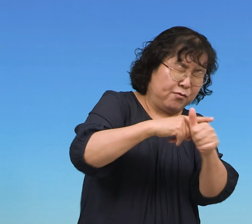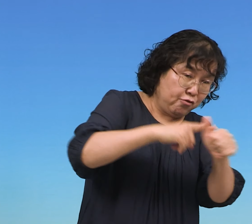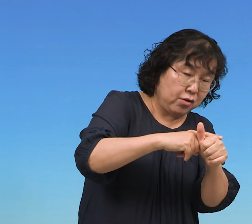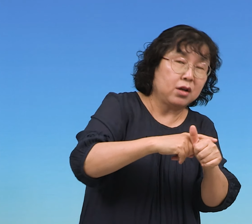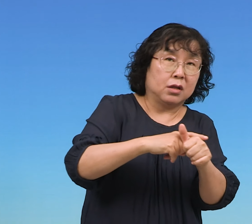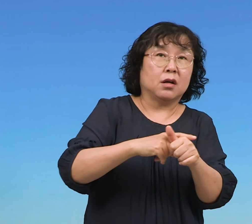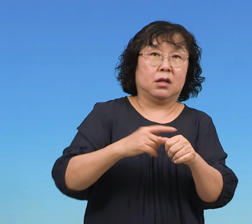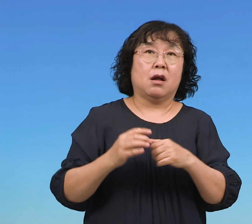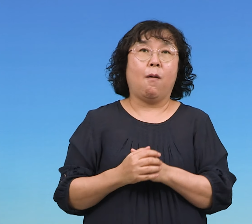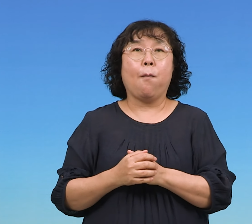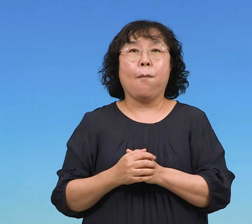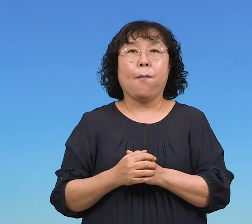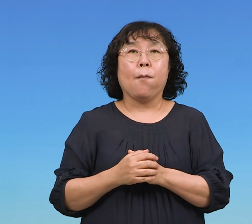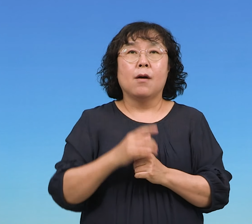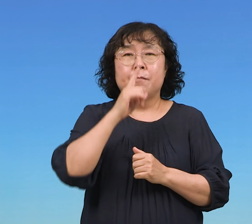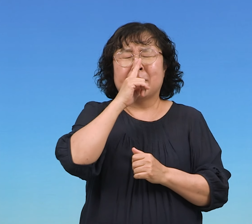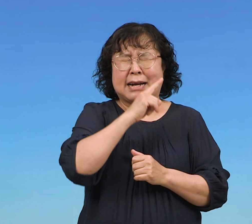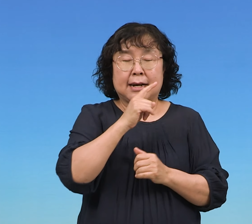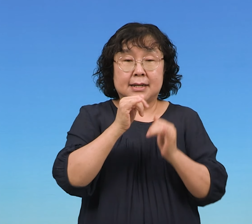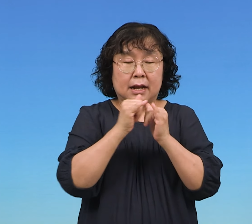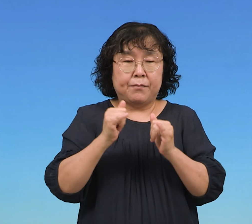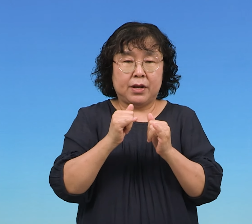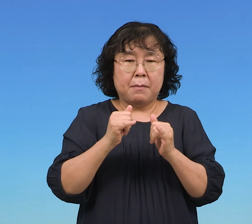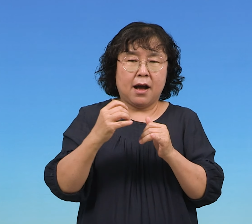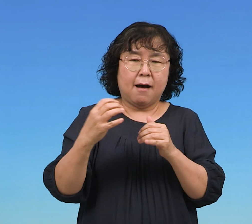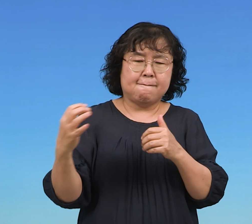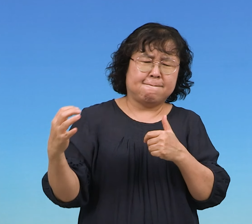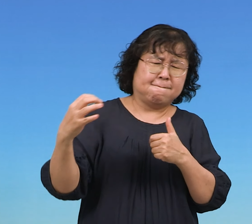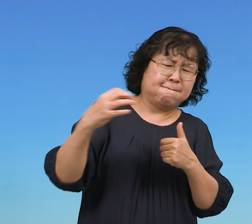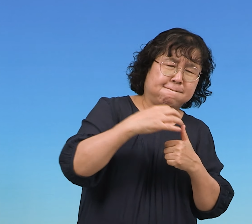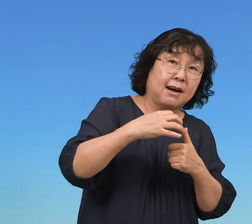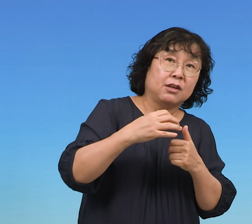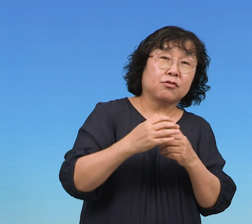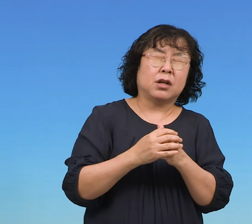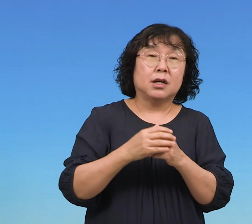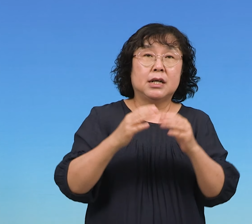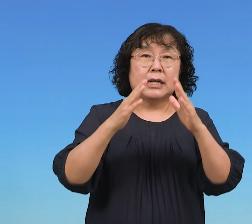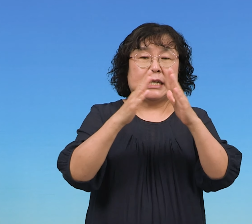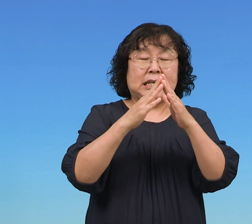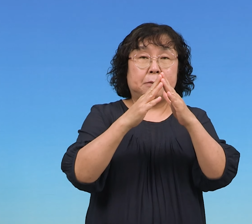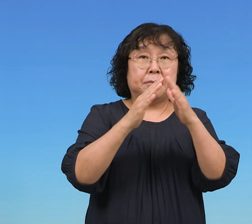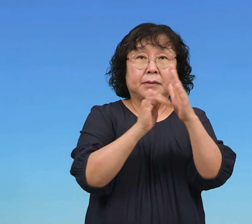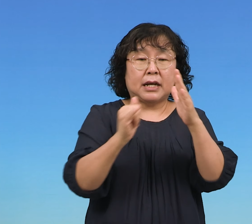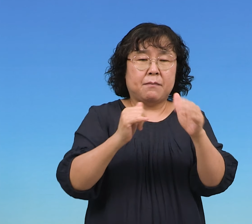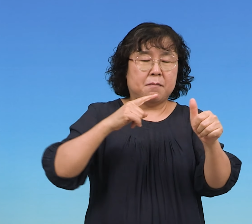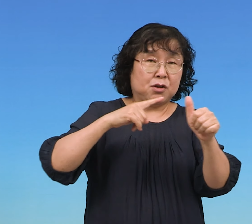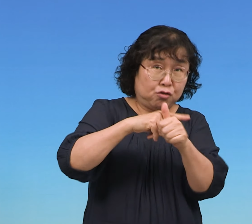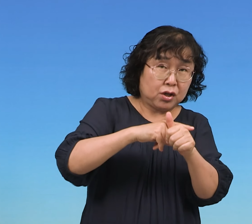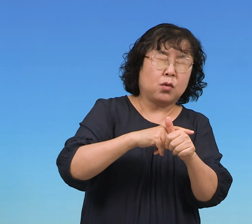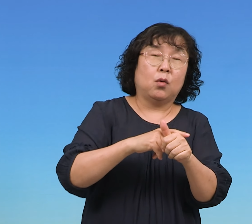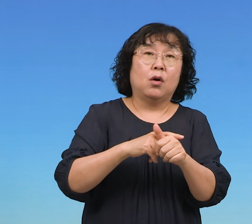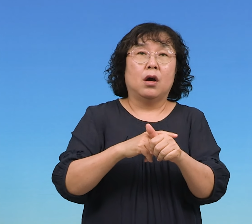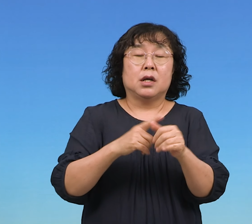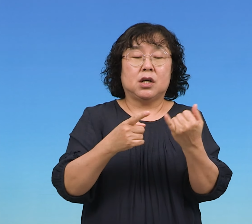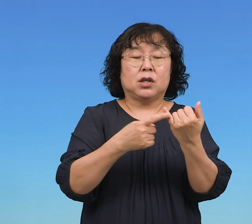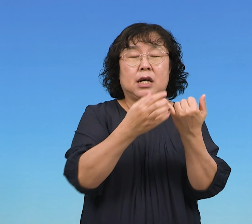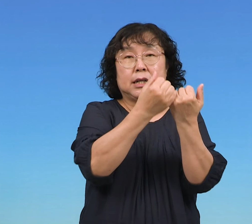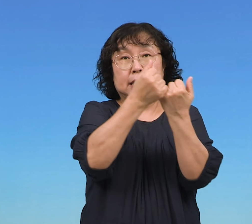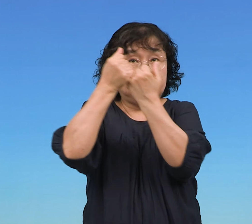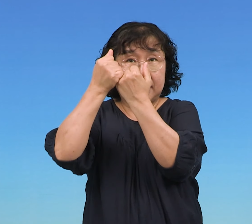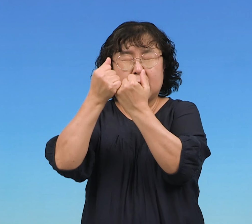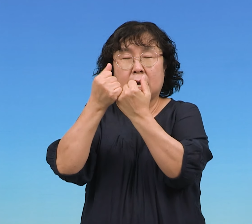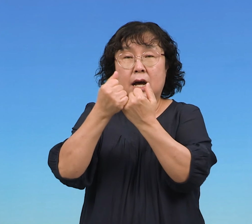몰려와 가지고는 자기 가정을 쑥대밭을 만들고, 그리고는 이 어린 소녀를 잡아다가 그렇게 노예를